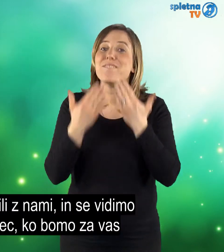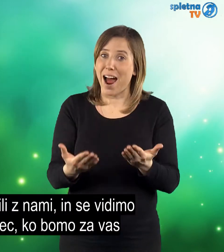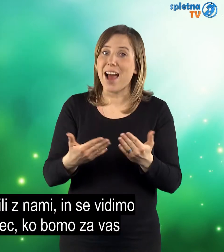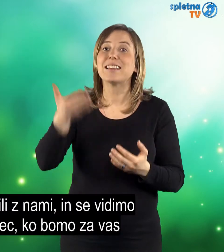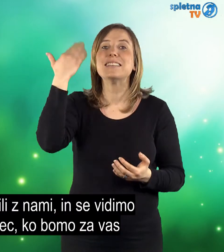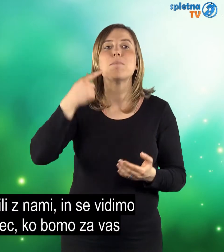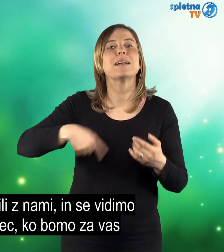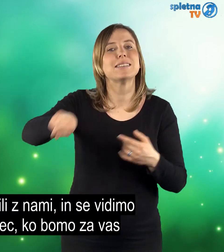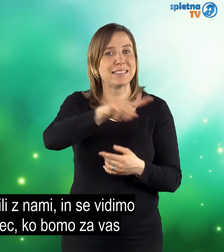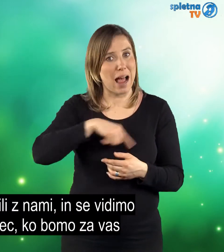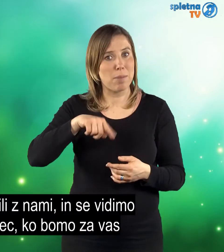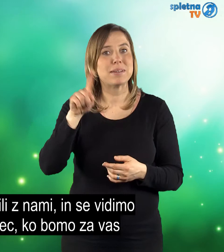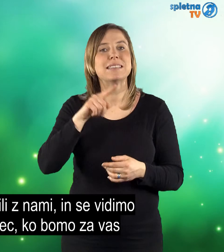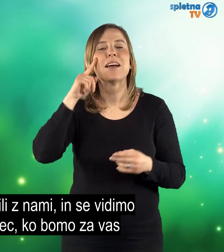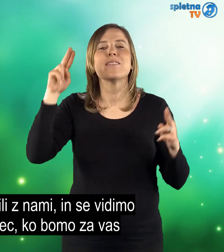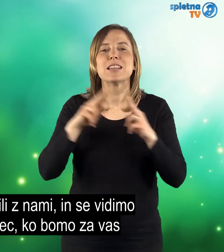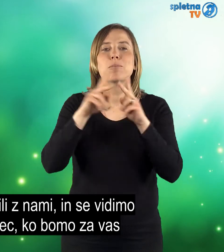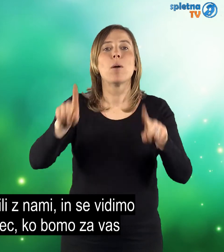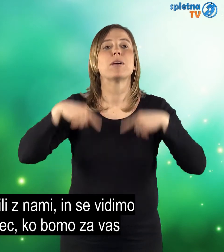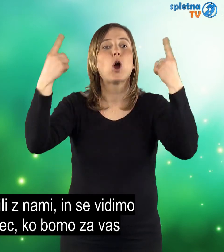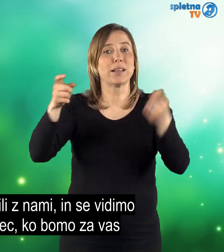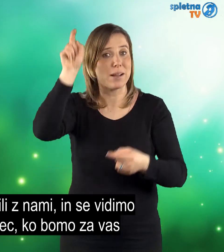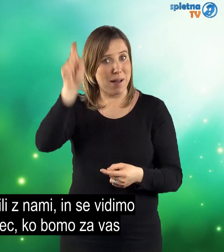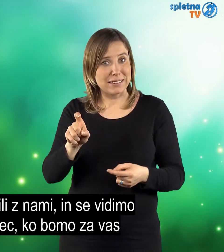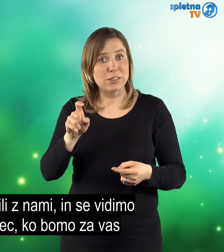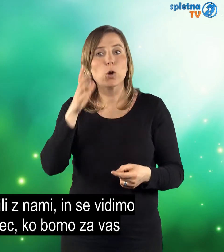Hvala, ker ste bili z nami in se vidimo prihodnji mesec, ko bomo za vas